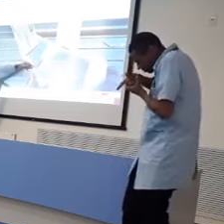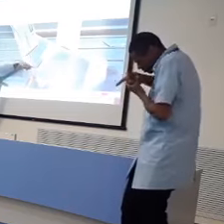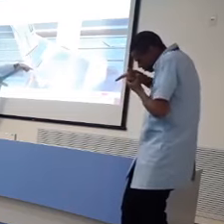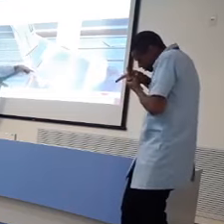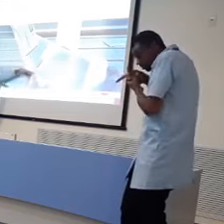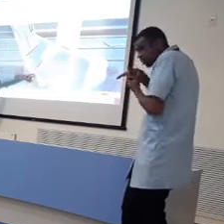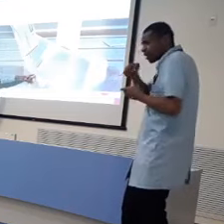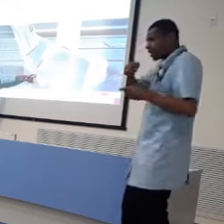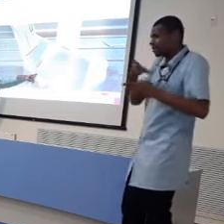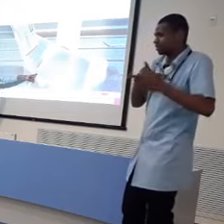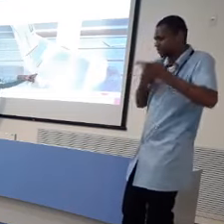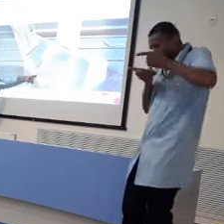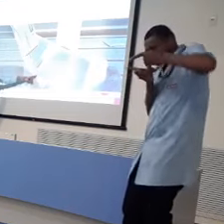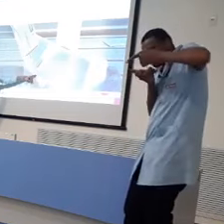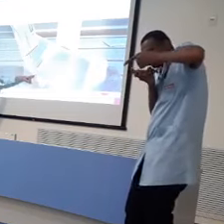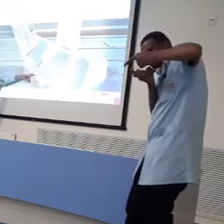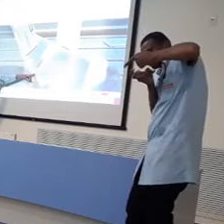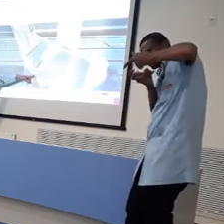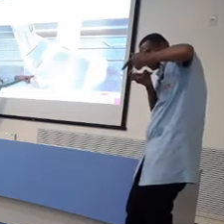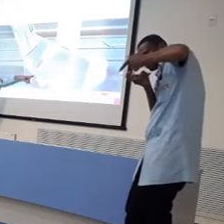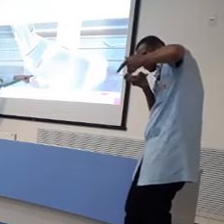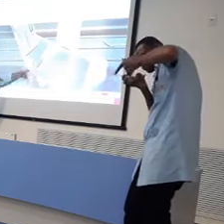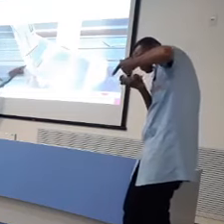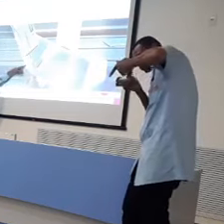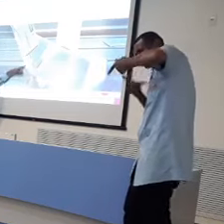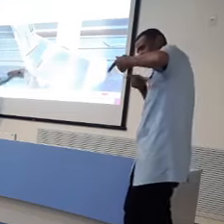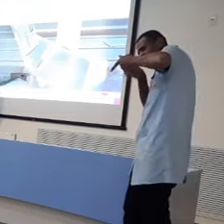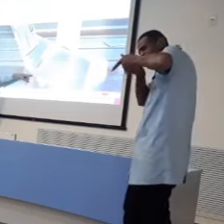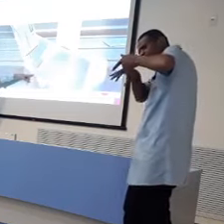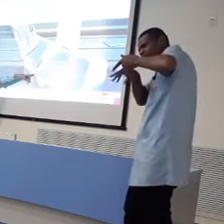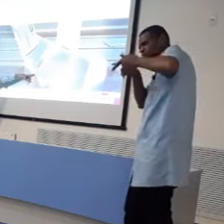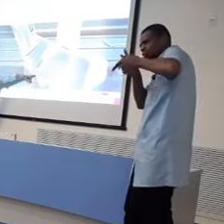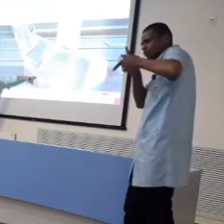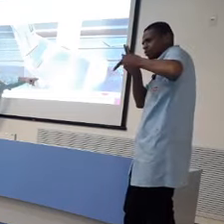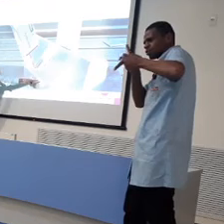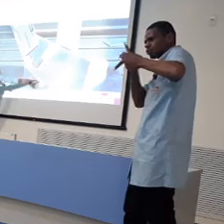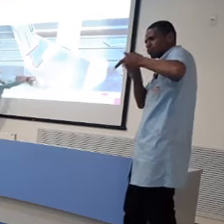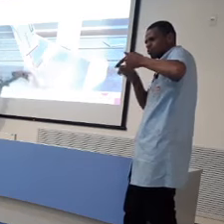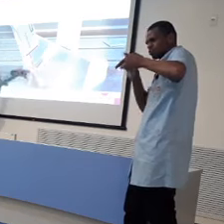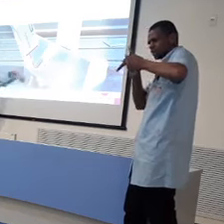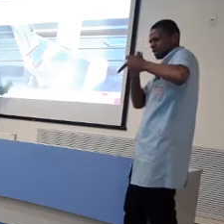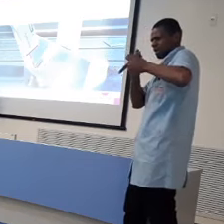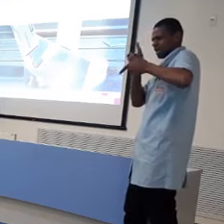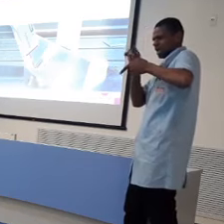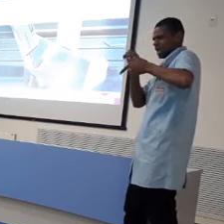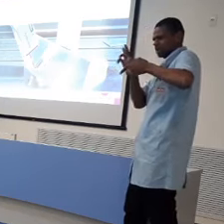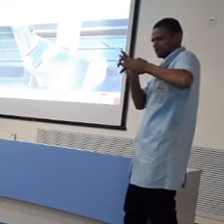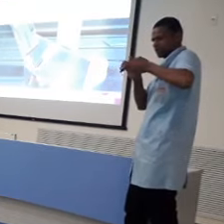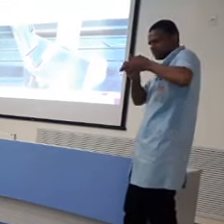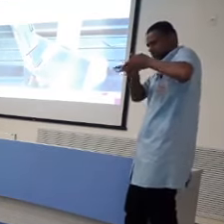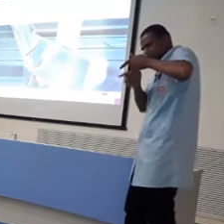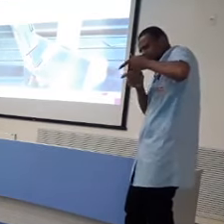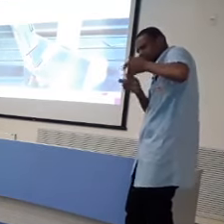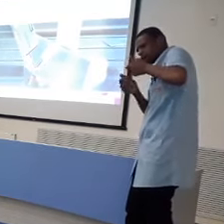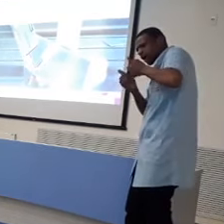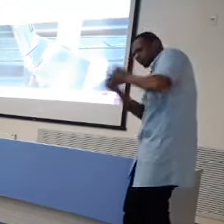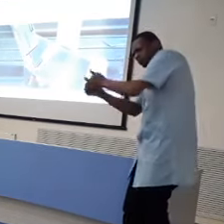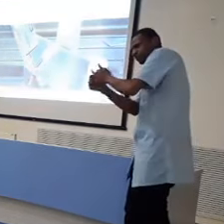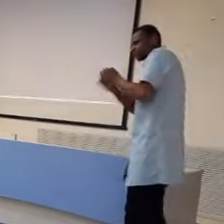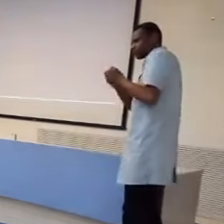um laser, né? Depois a gente vai ver o vídeo, mas o laser está aqui. E o laser vai seguindo exatamente aonde o laser